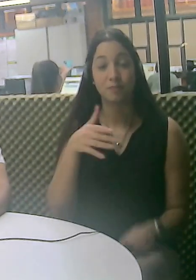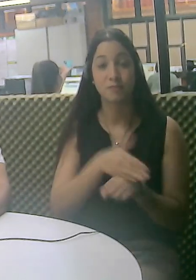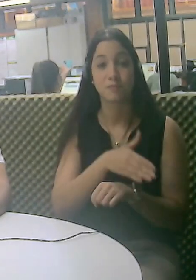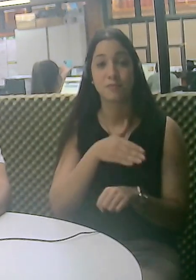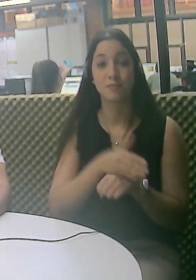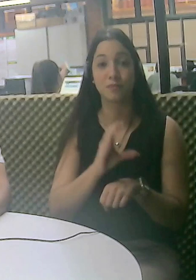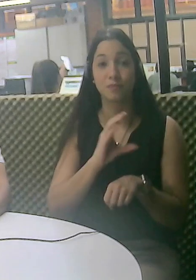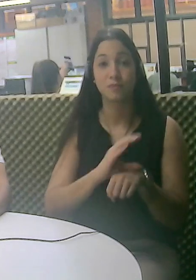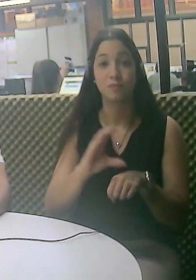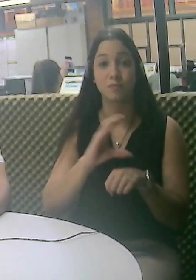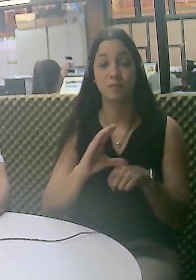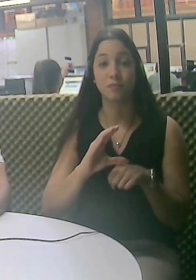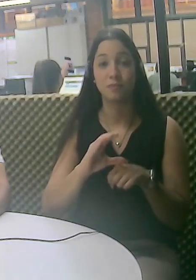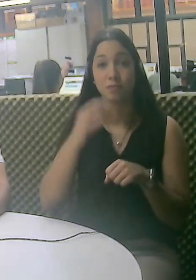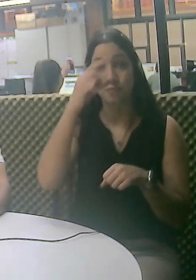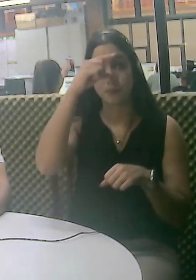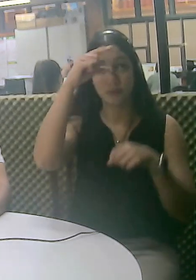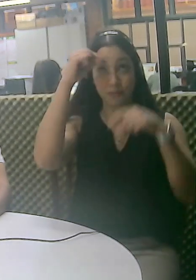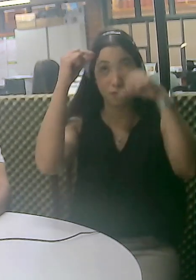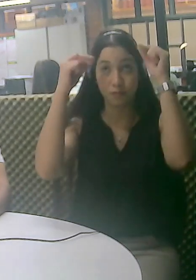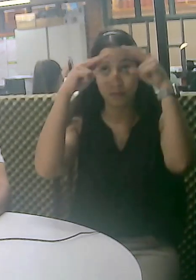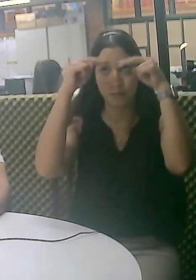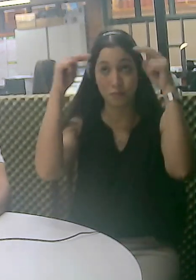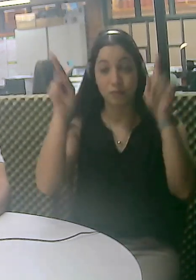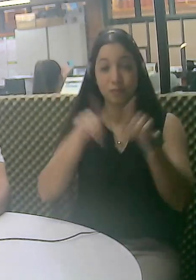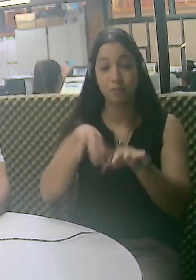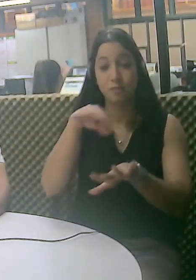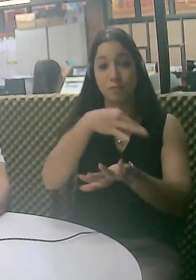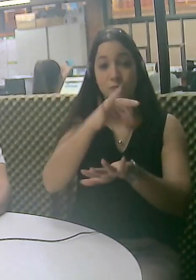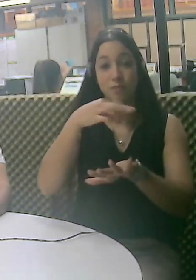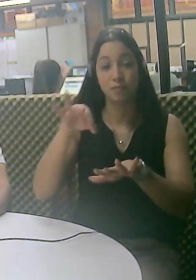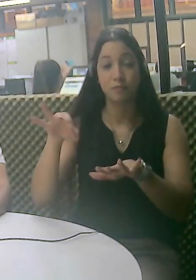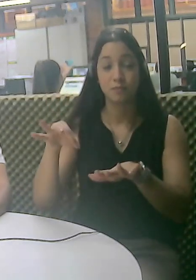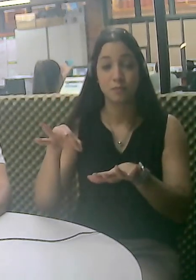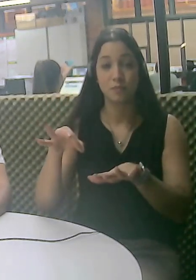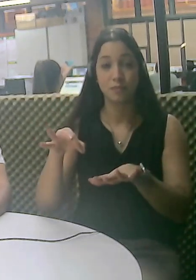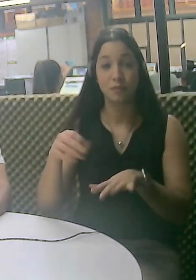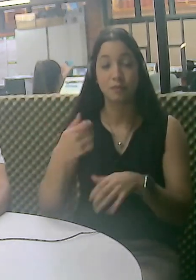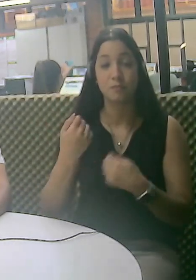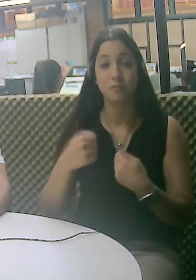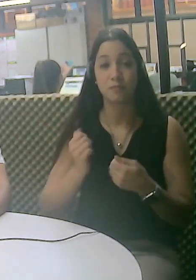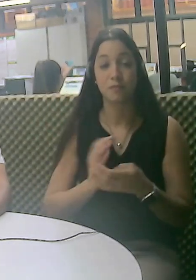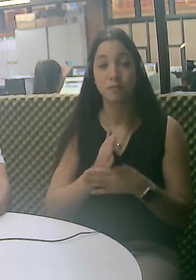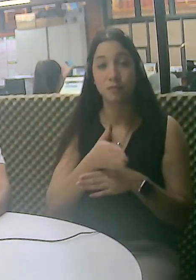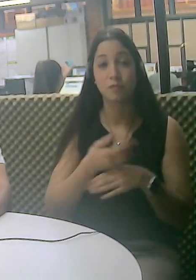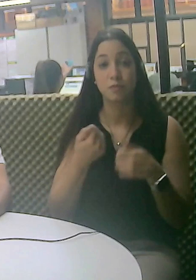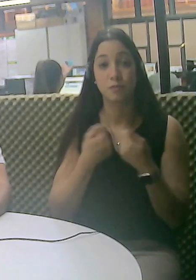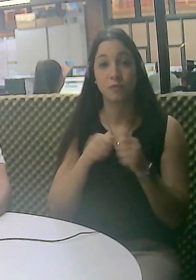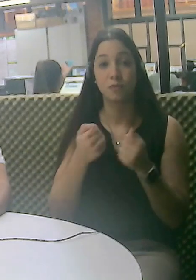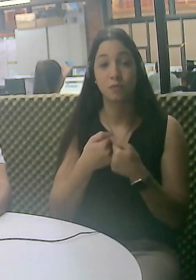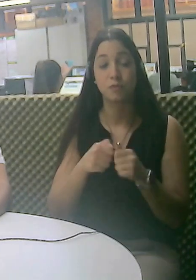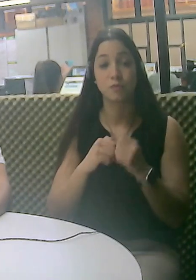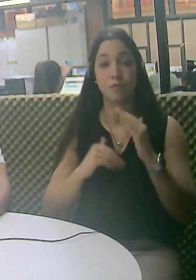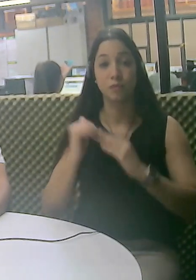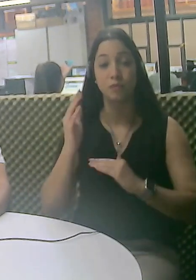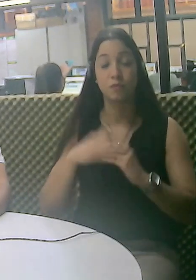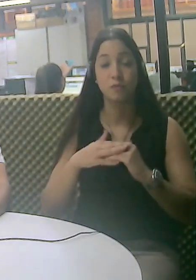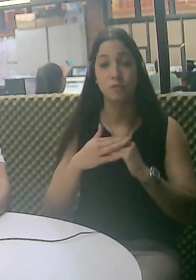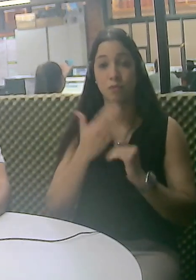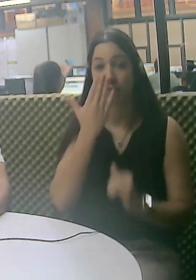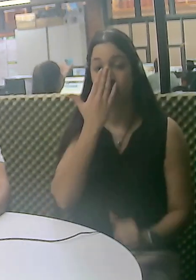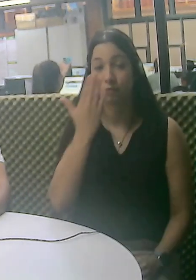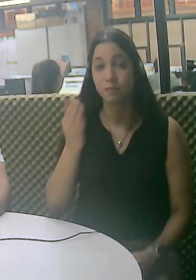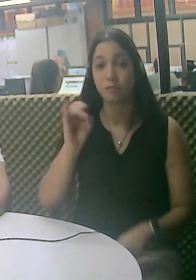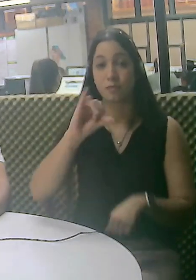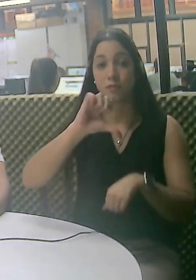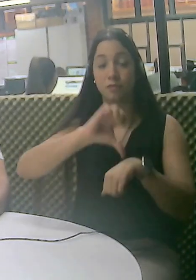participar dos cursos de design de sobrancelha e manicure e pedicure devem procurar o ônibus Meu Ofício, que está estacionado em frente ao